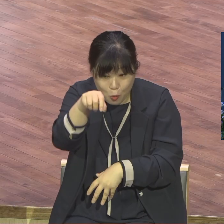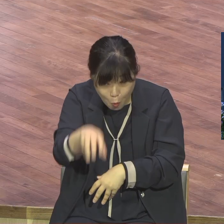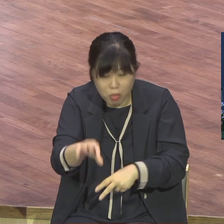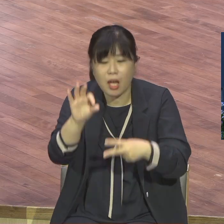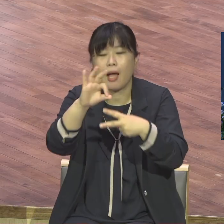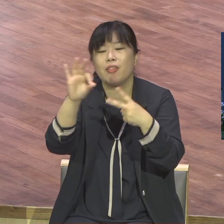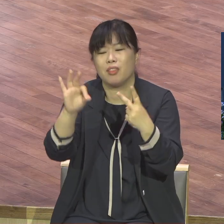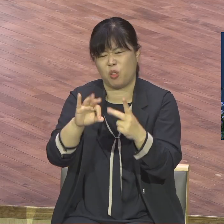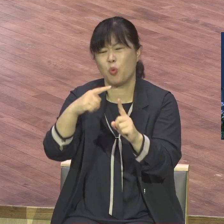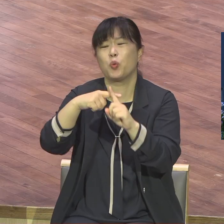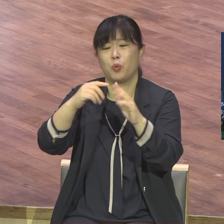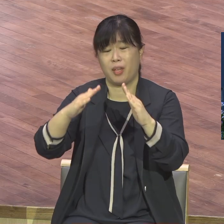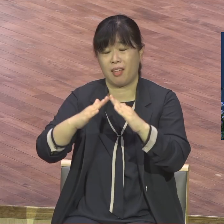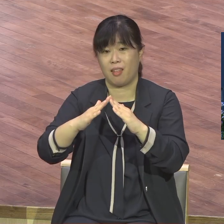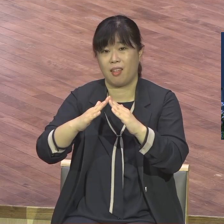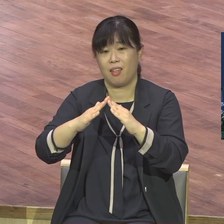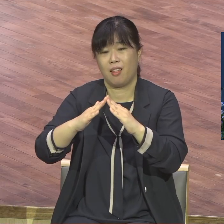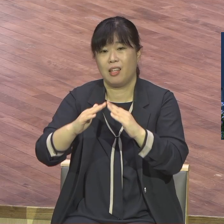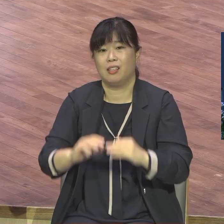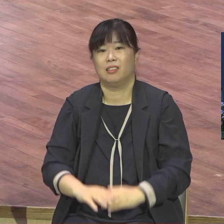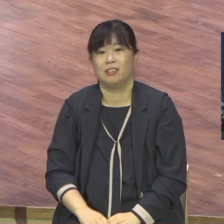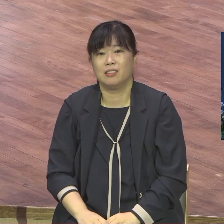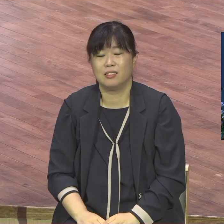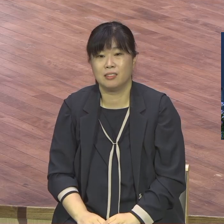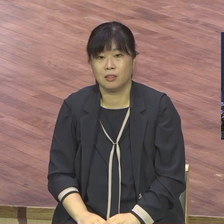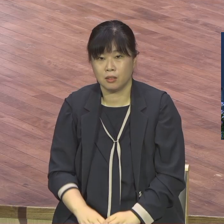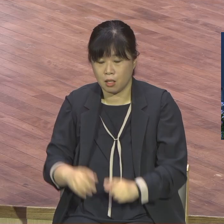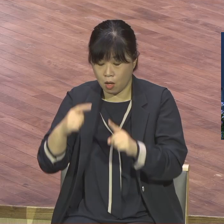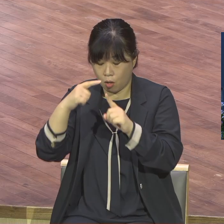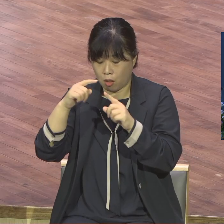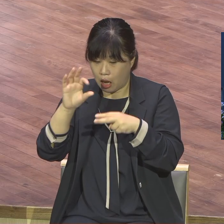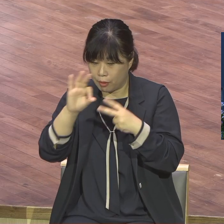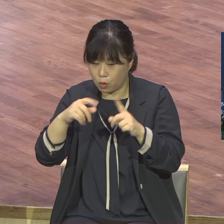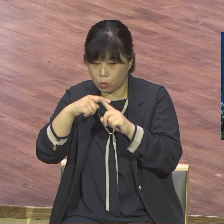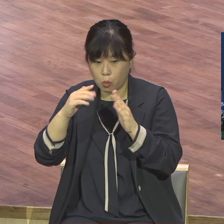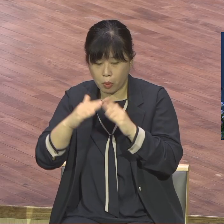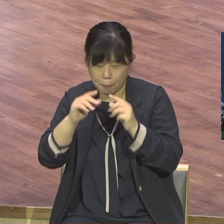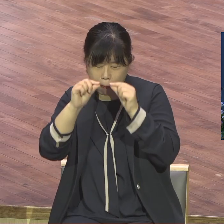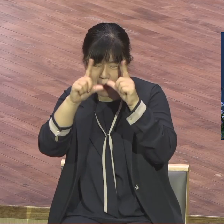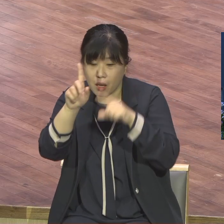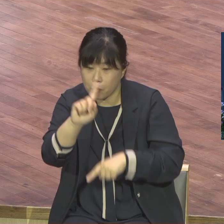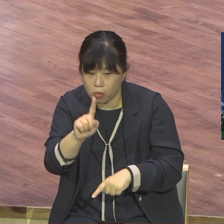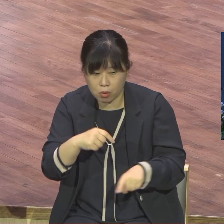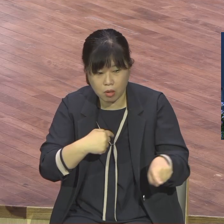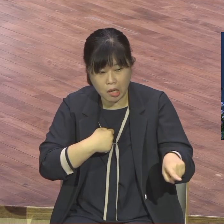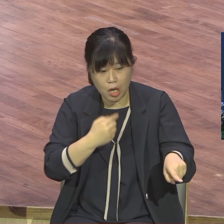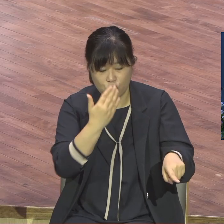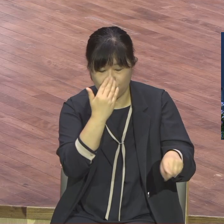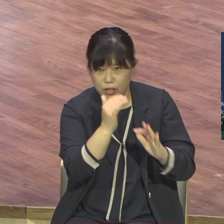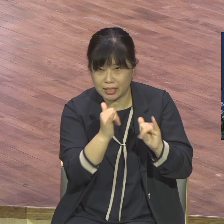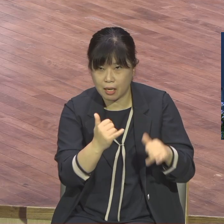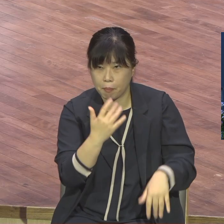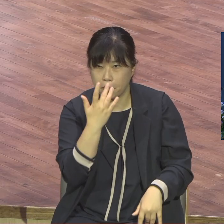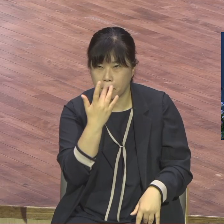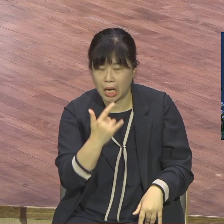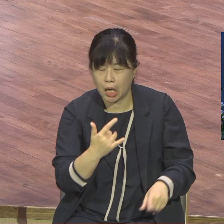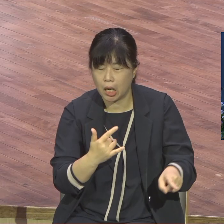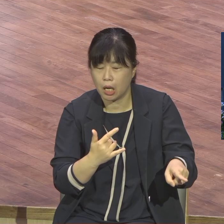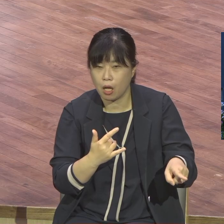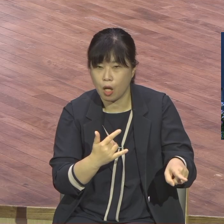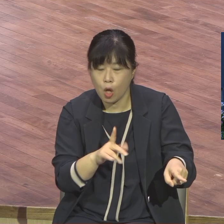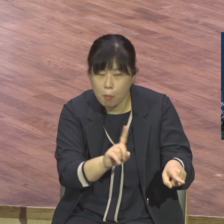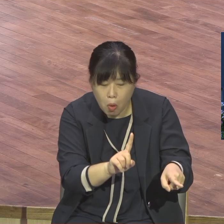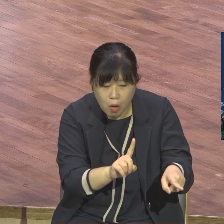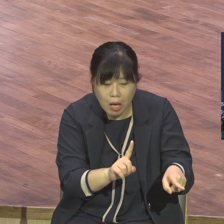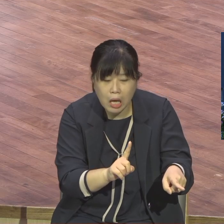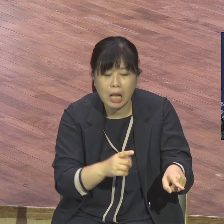유대인과 종교가 놓친 복음과 선교가 무엇인지, 종교가 놓친 복음이 무엇인지 이 안디옥교